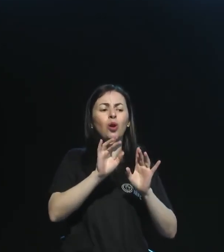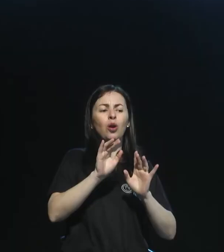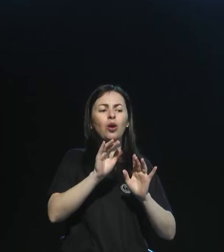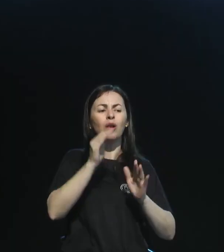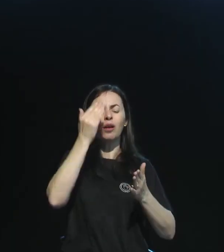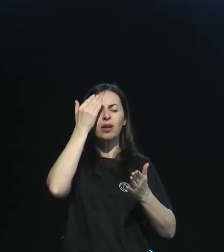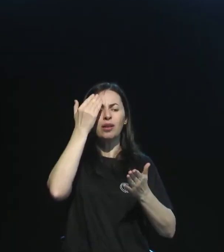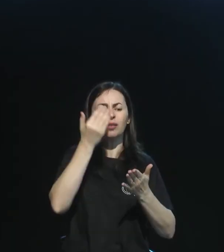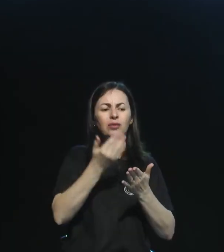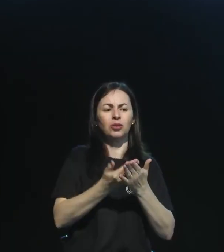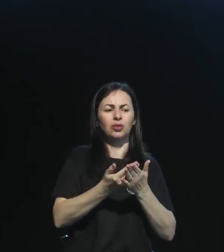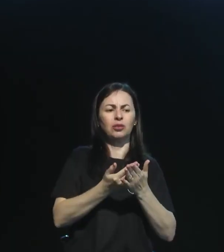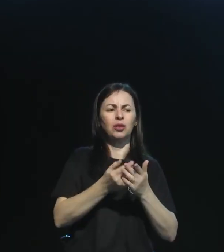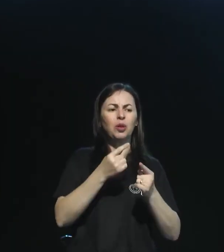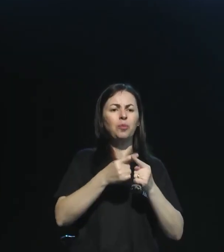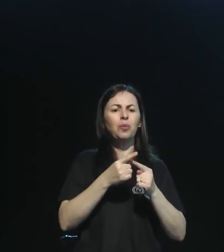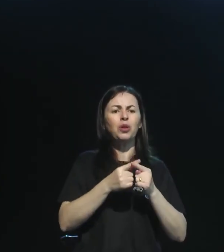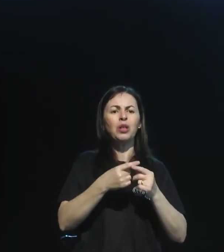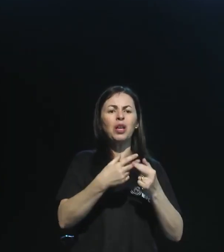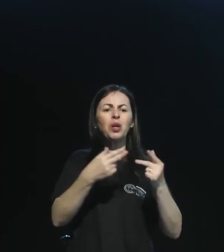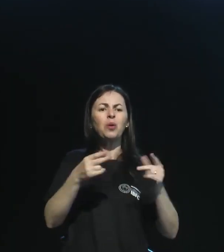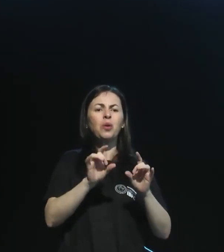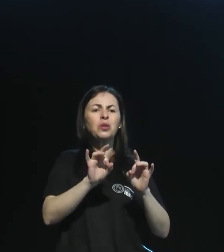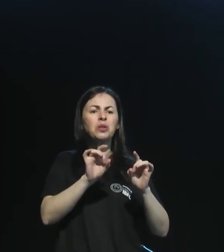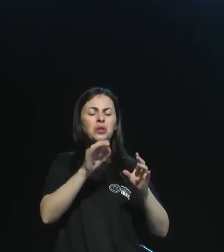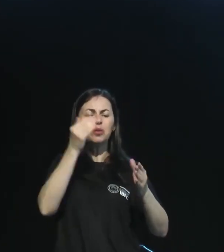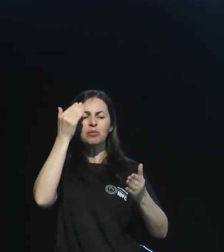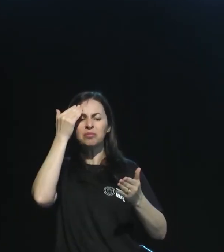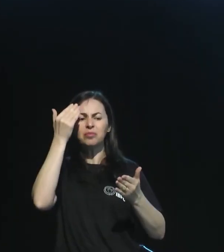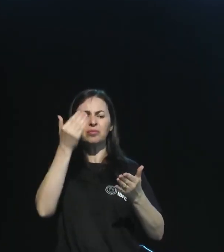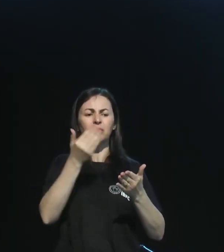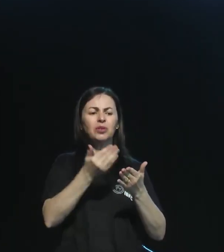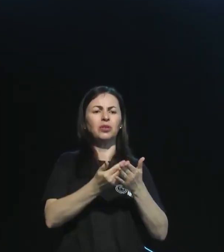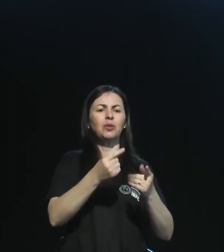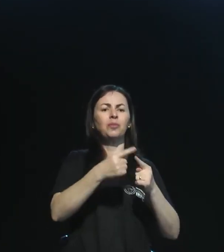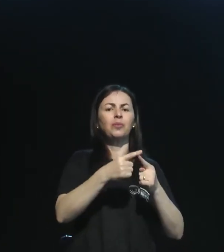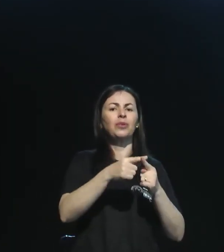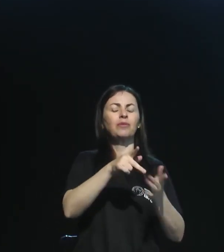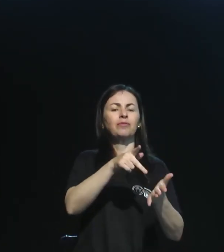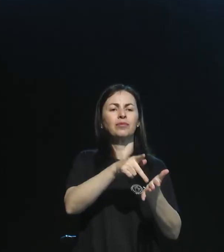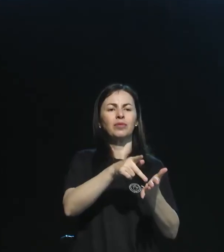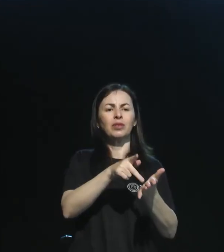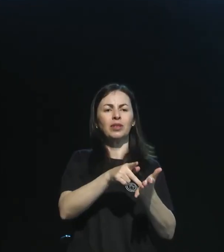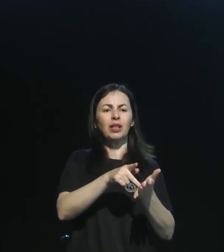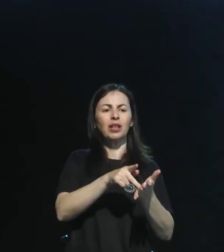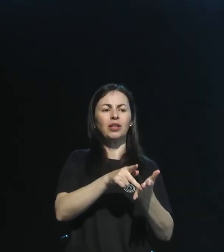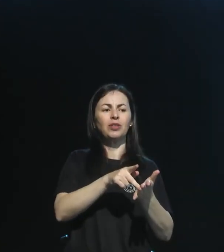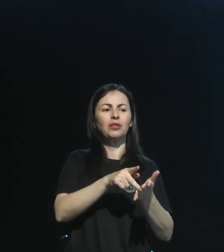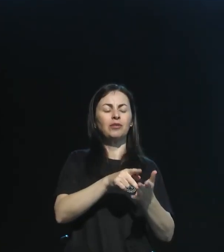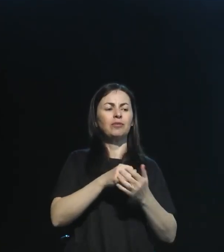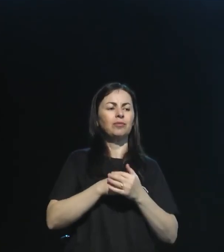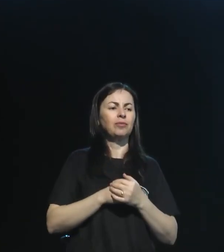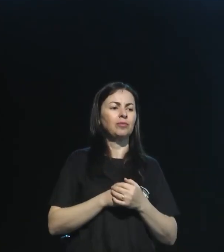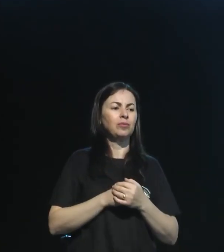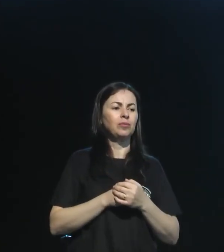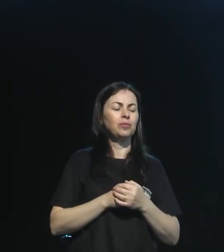A verdade não é apenas algo em que acreditamos. A verdade é alguém que seguimos.